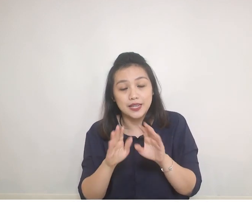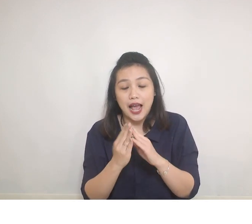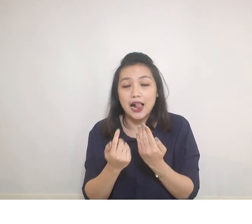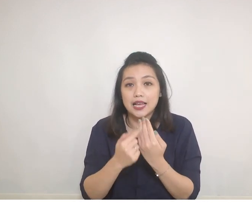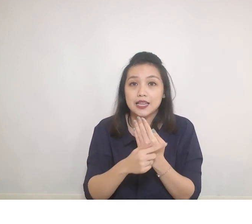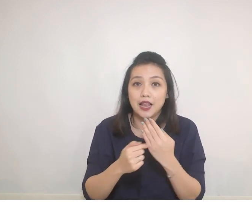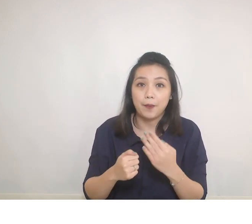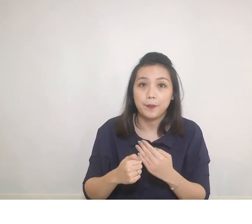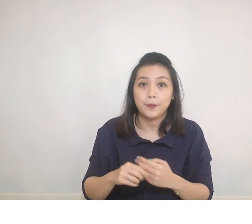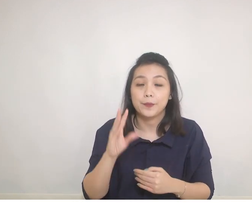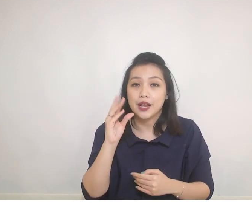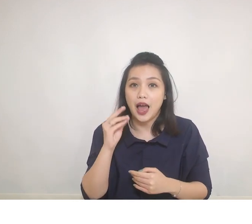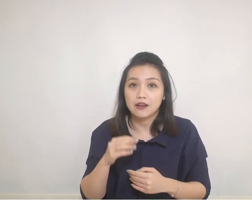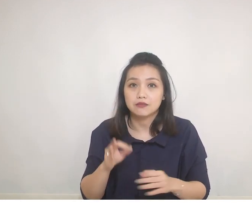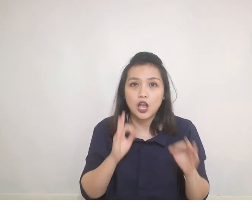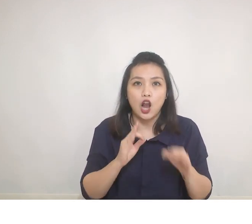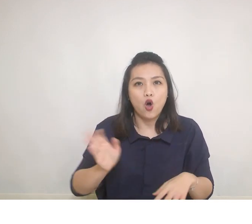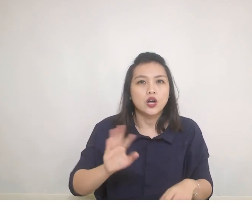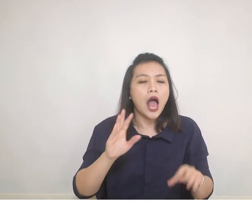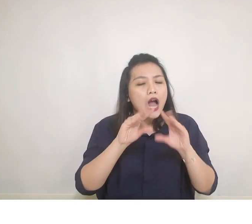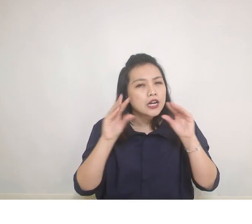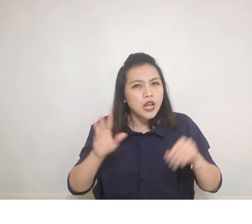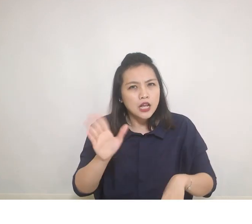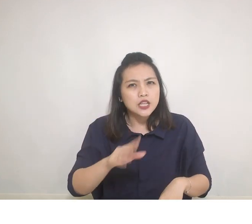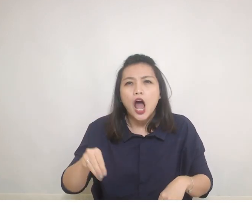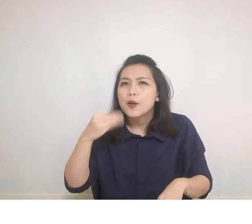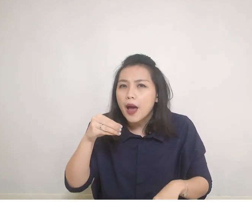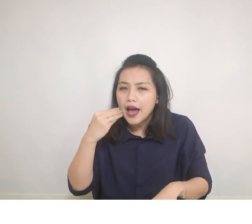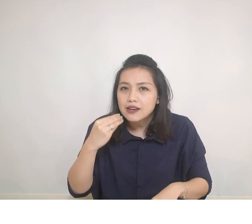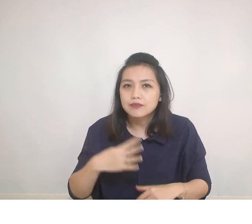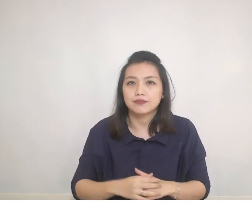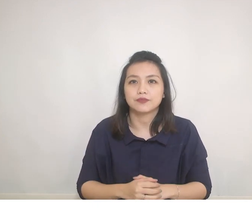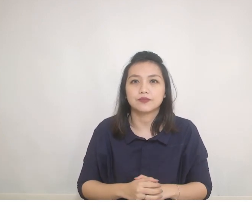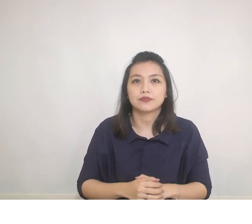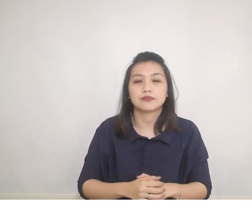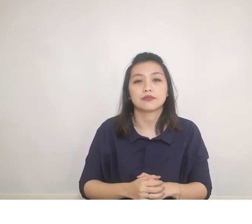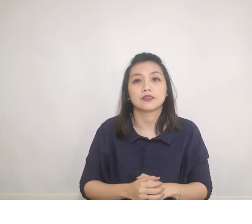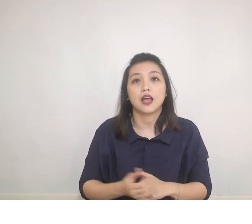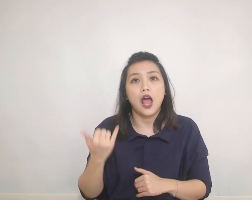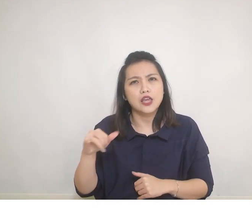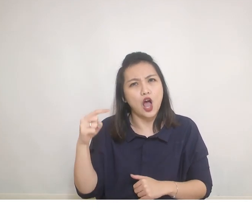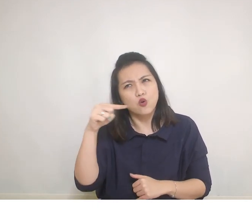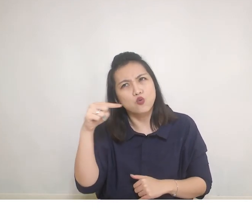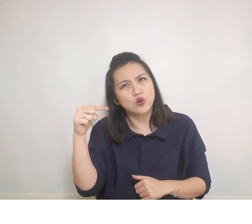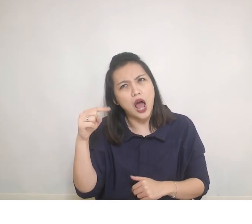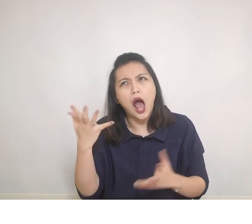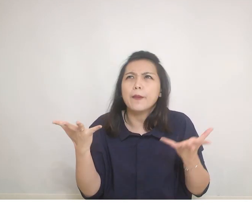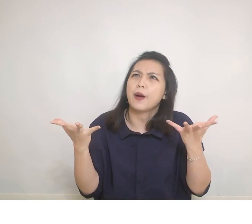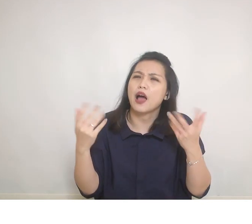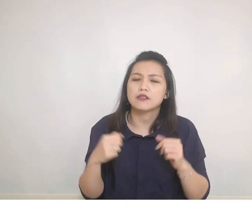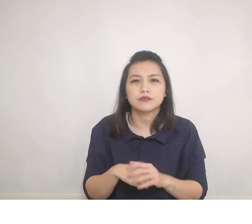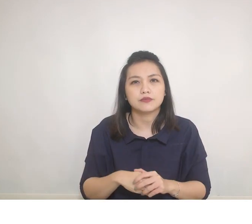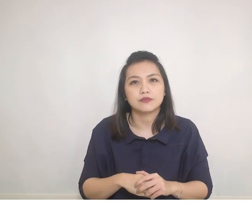bekerja jangan makan, katanya. Ya. Benar. Berarti pekerja keras baik enggak? Iya baik. Yang kurang adalah motivasinya